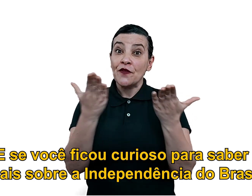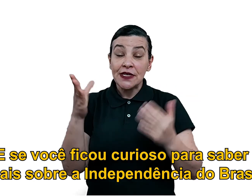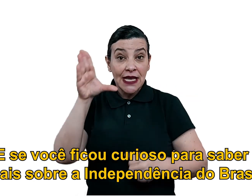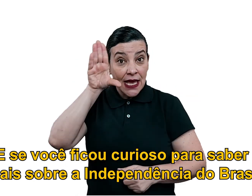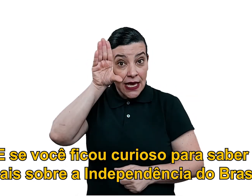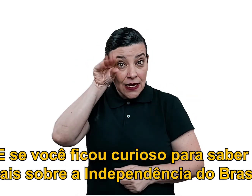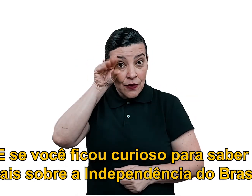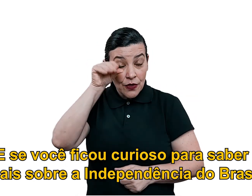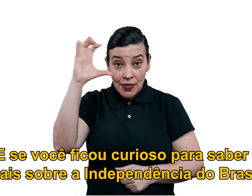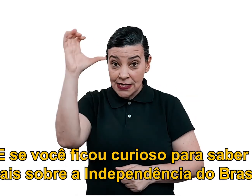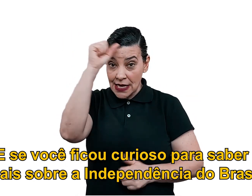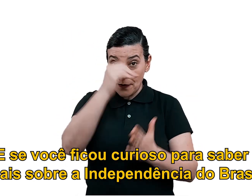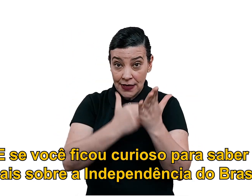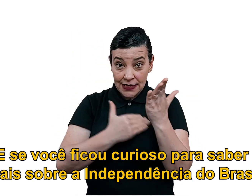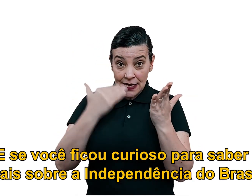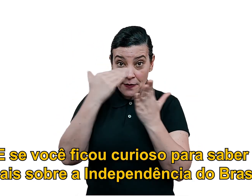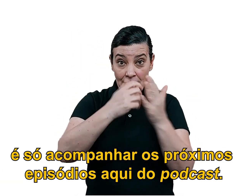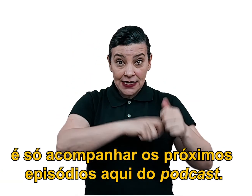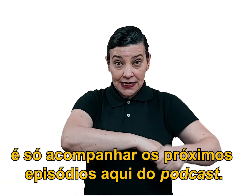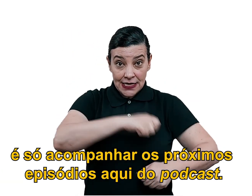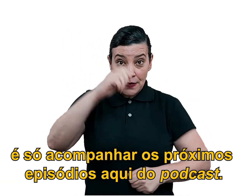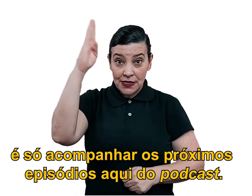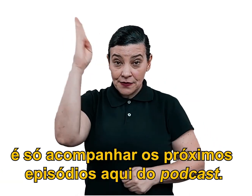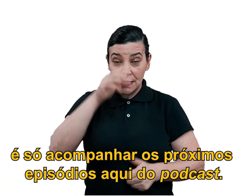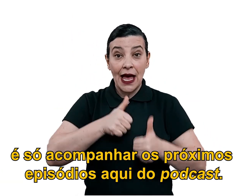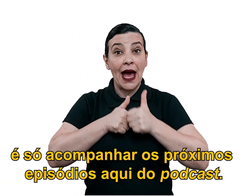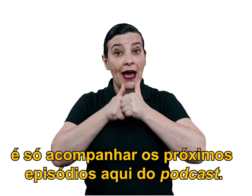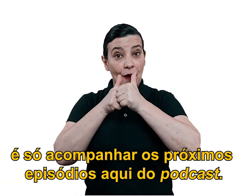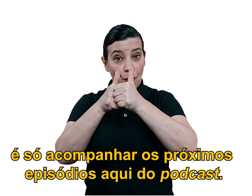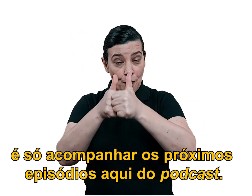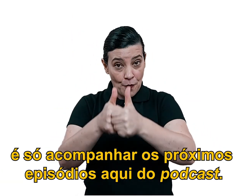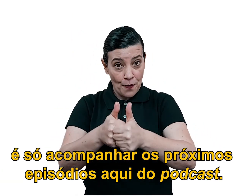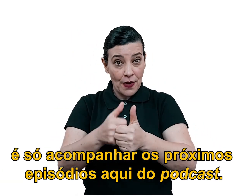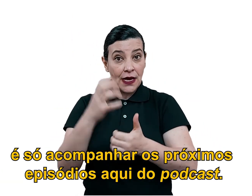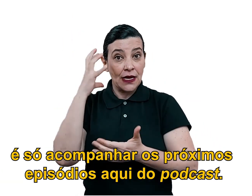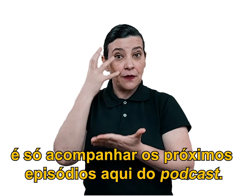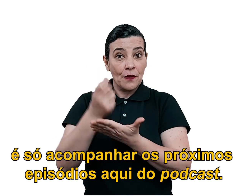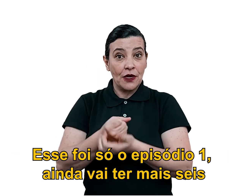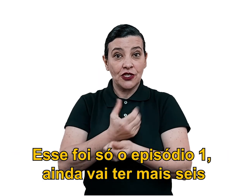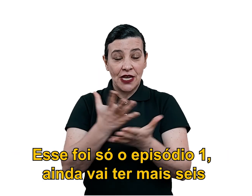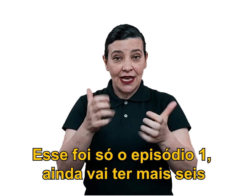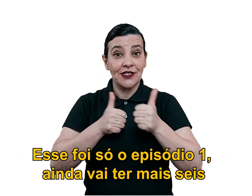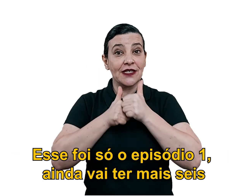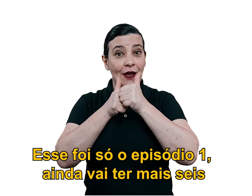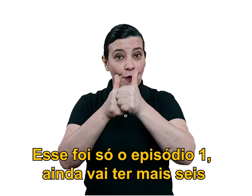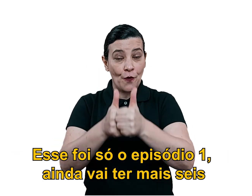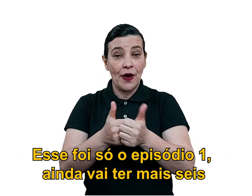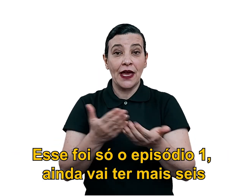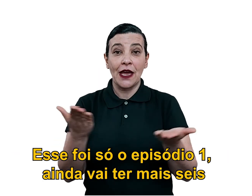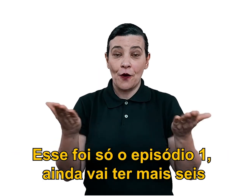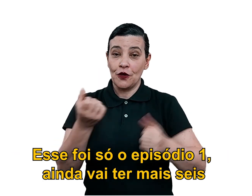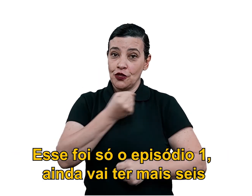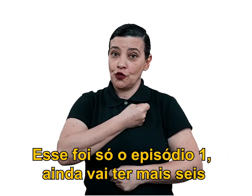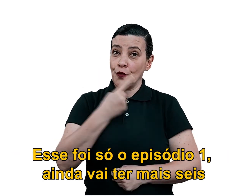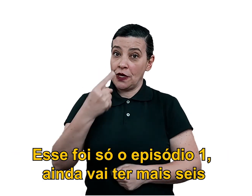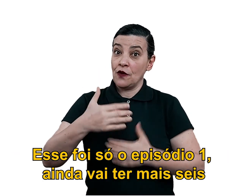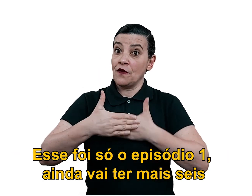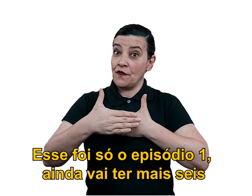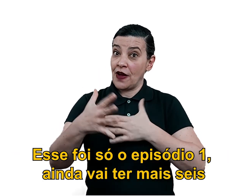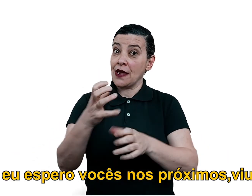para saber mais sobre a independência do Brasil, é só acompanhar os próximos episódios aqui do podcast. Esse foi só o episódio 1, ainda vai ter mais 6 e eu espero